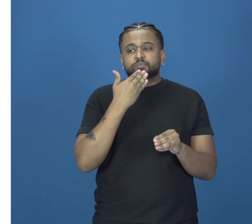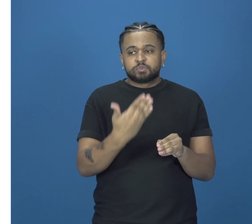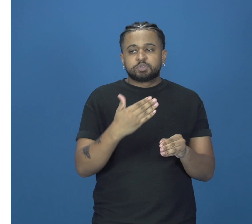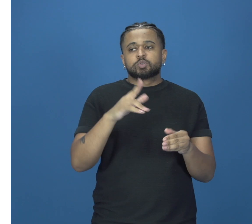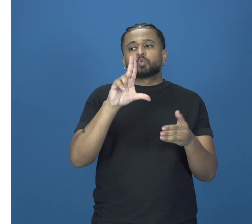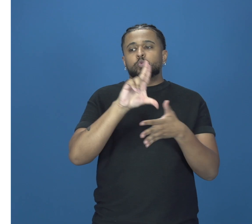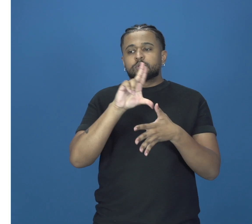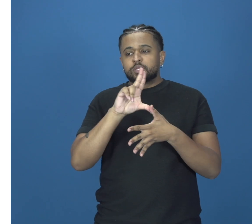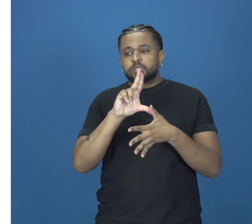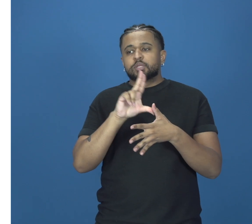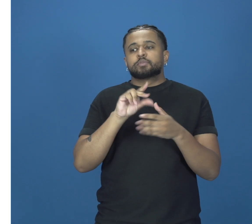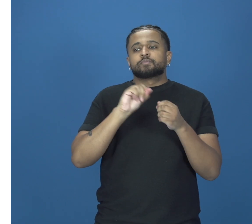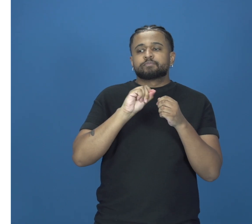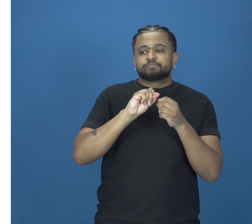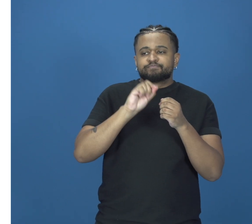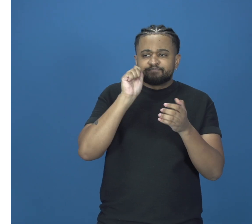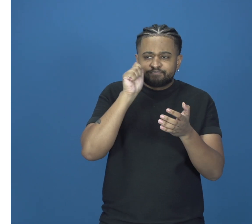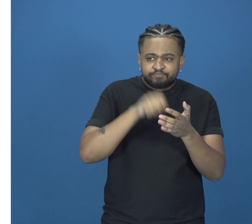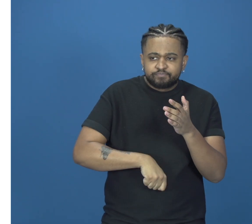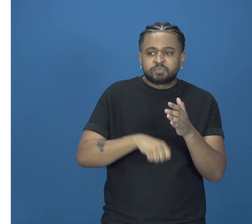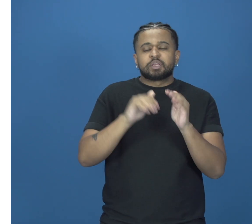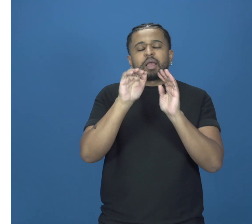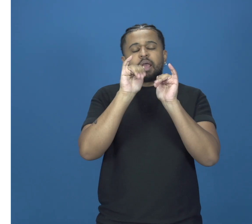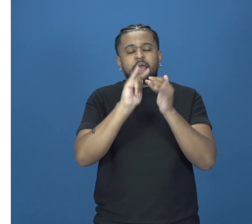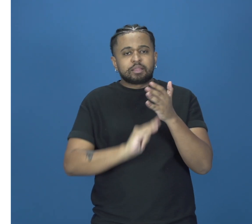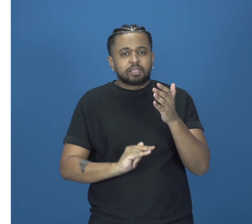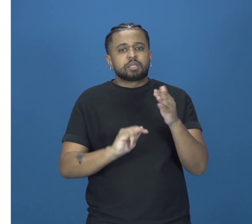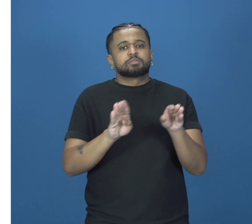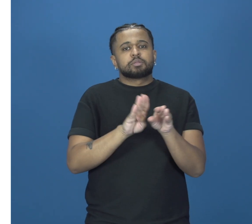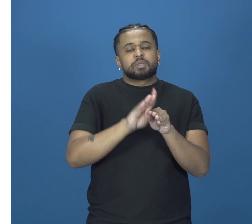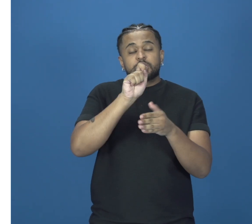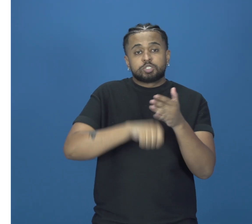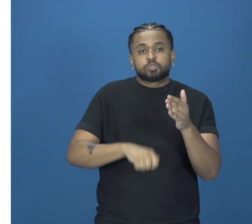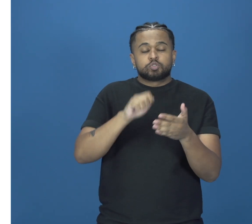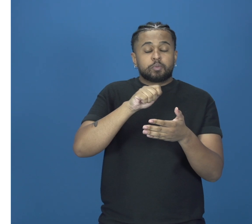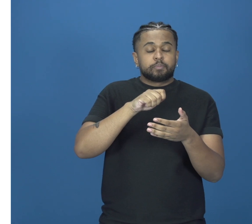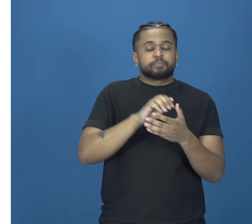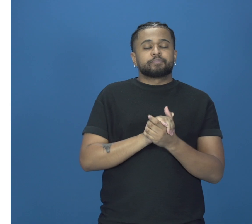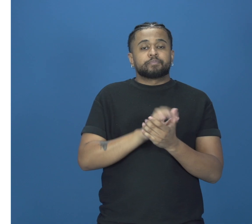pela UNILA para a correta efetivação dos cadastros e registros de matrícula.